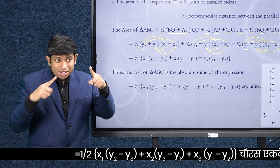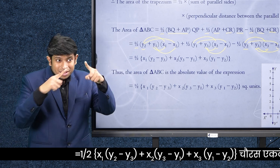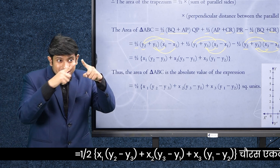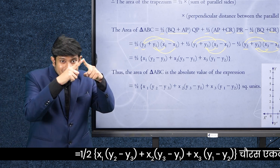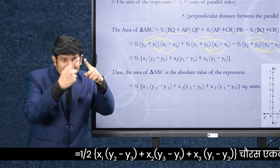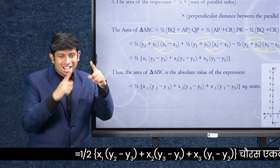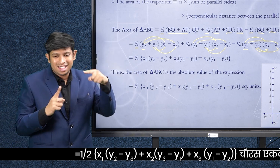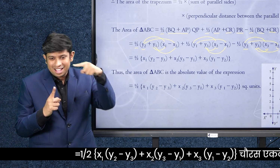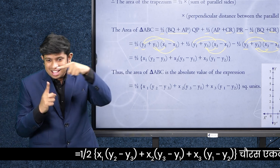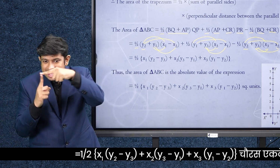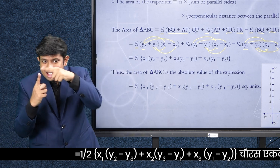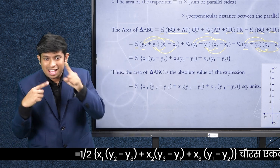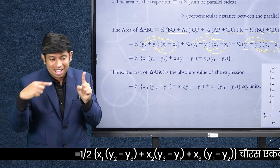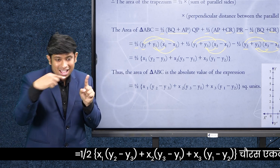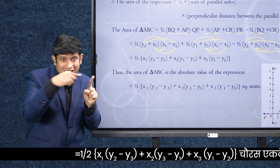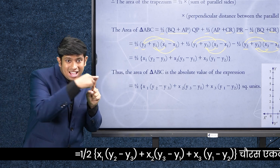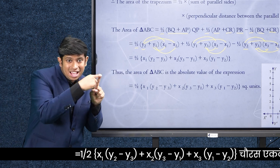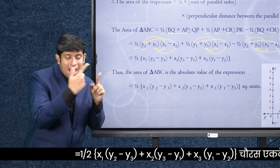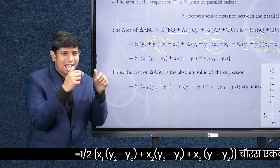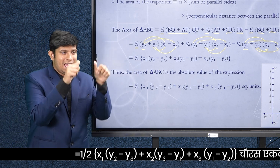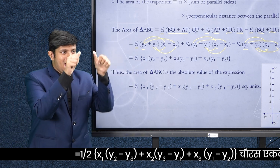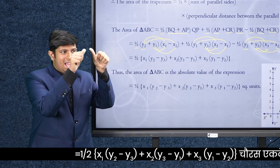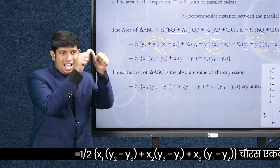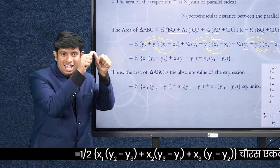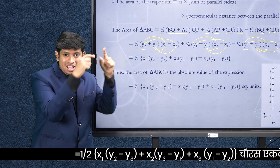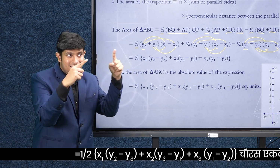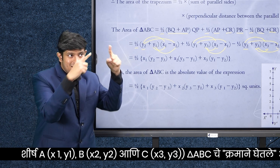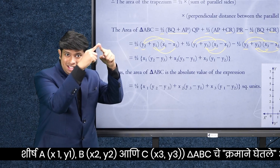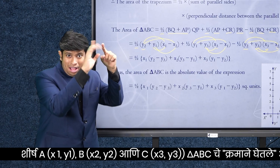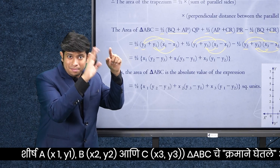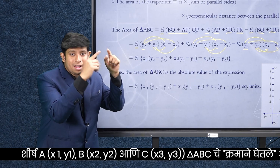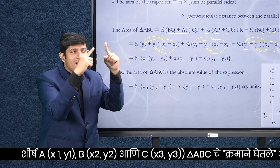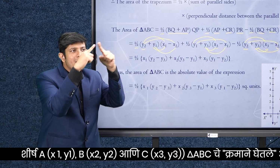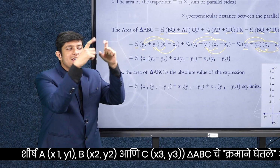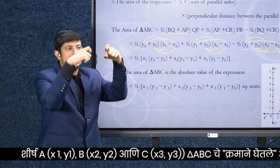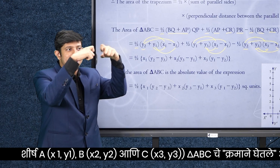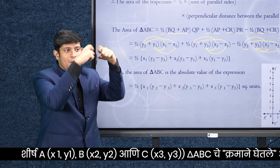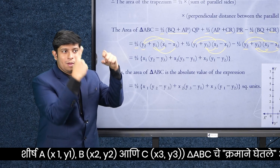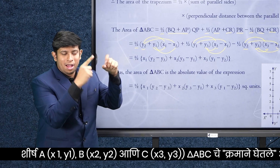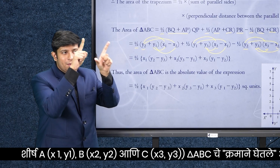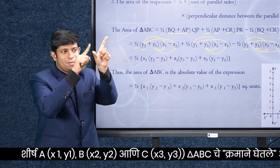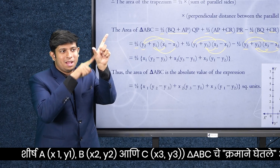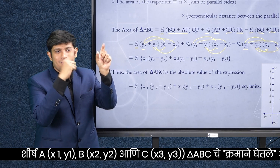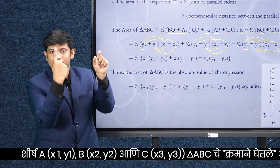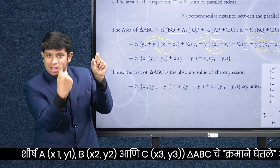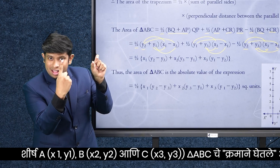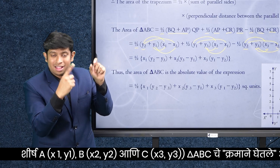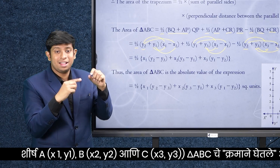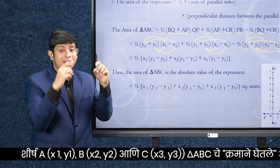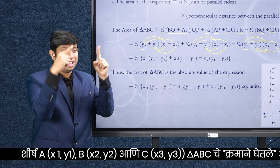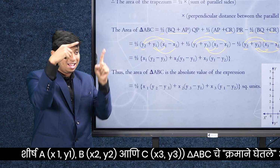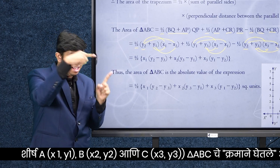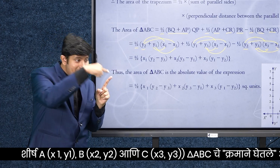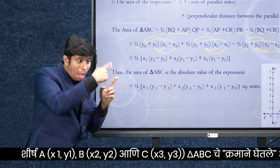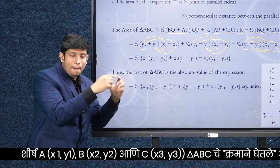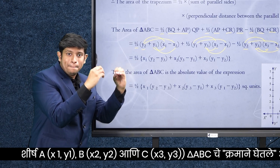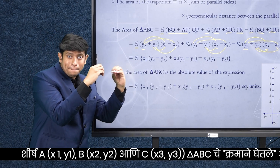into y1 minus y2 चौरस 1k. शीर्ष a of x1 y1, b of